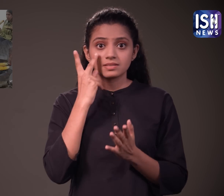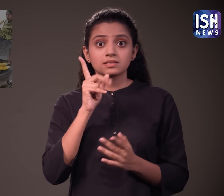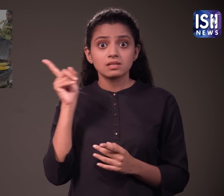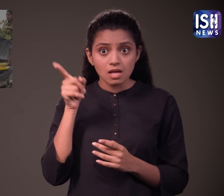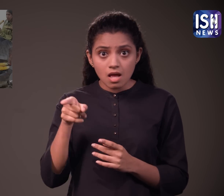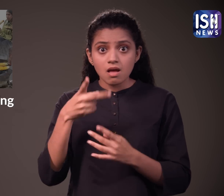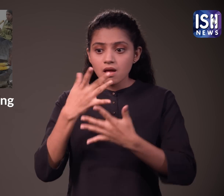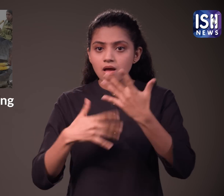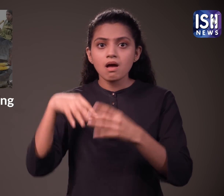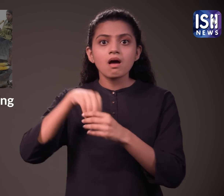है